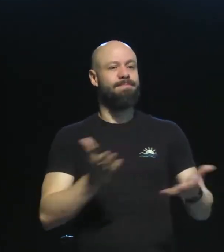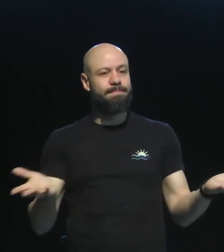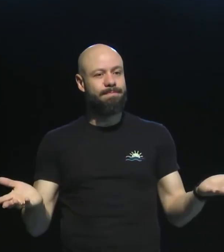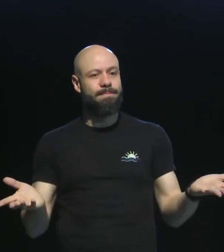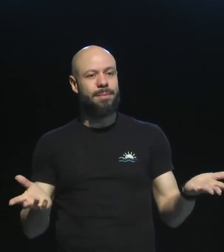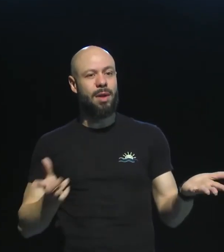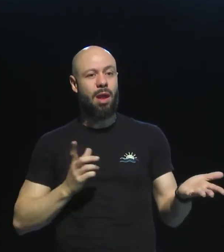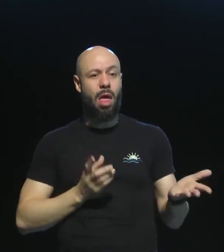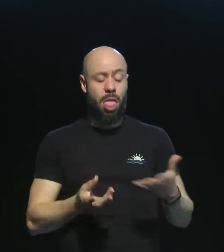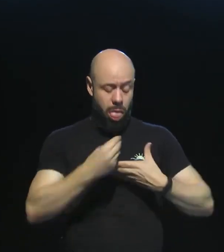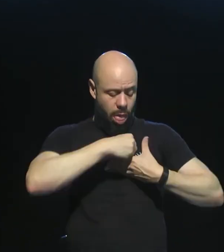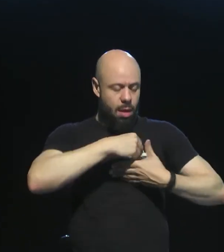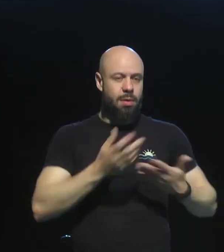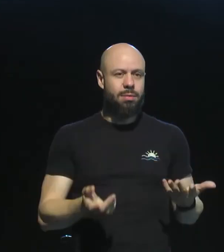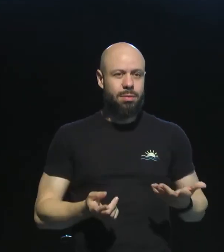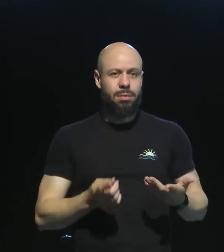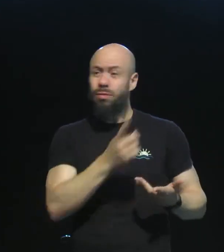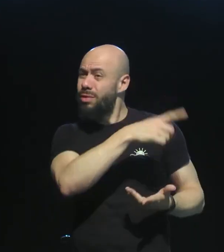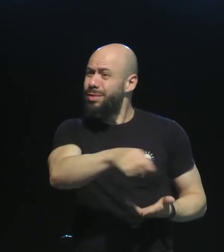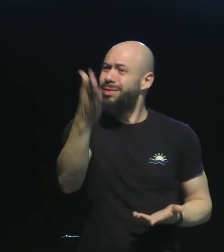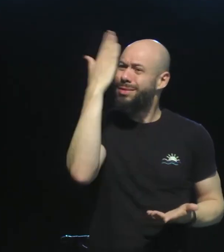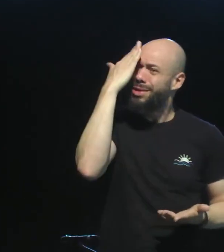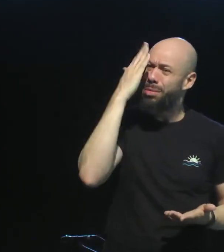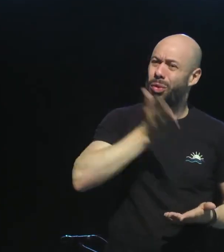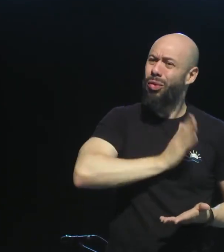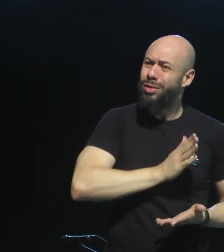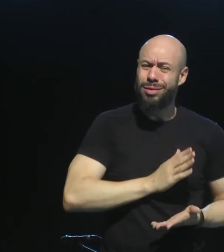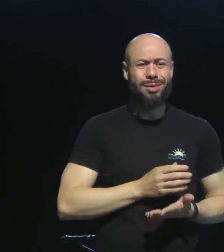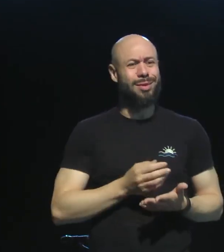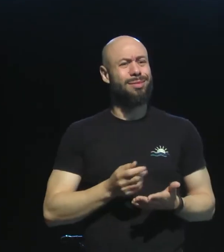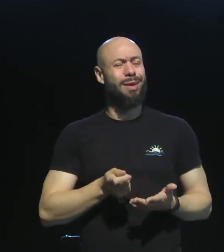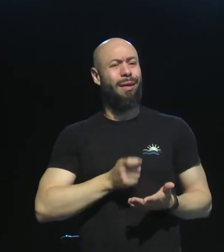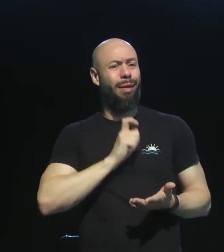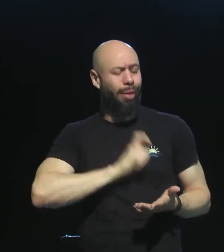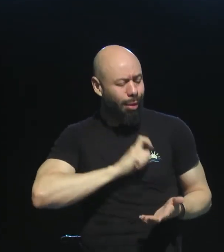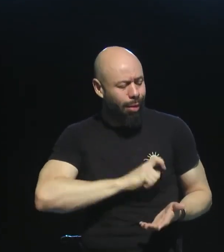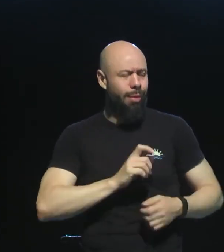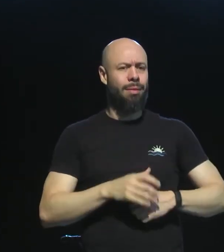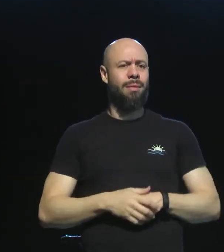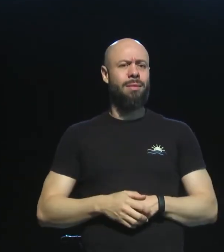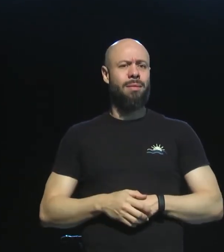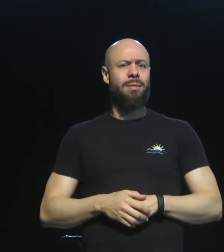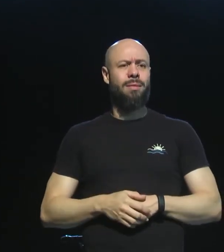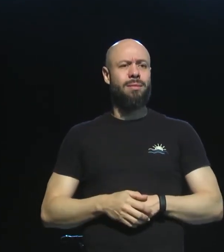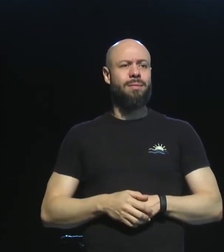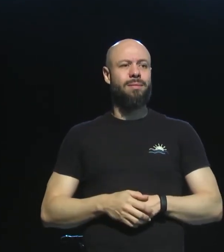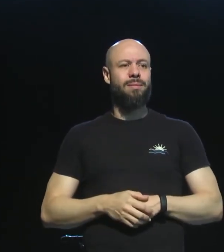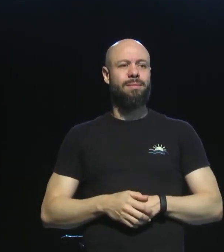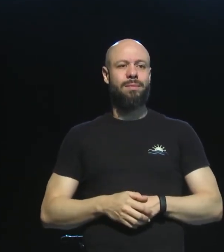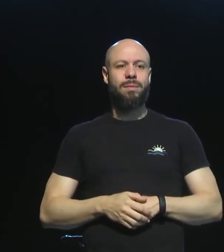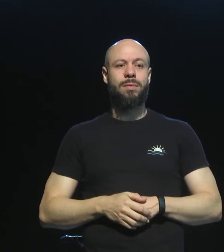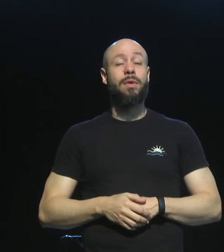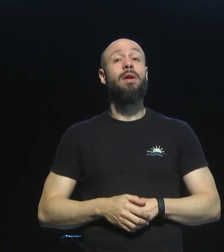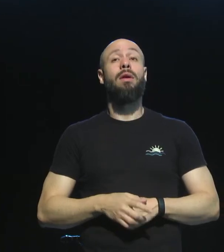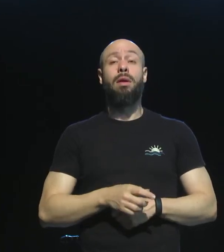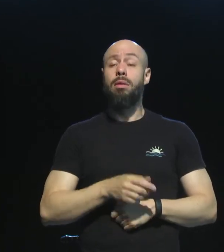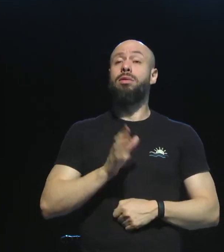E você sabe que isso é verdade. Você sabe. Eu já falei aqui inúmeras